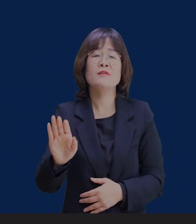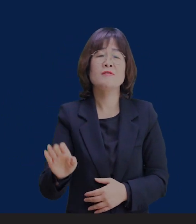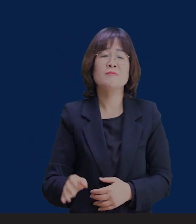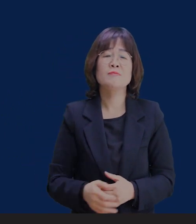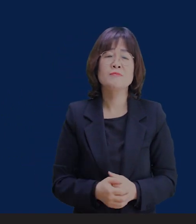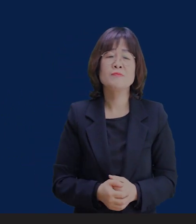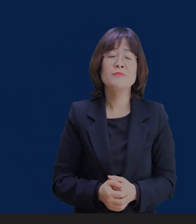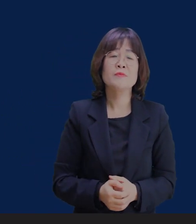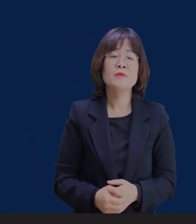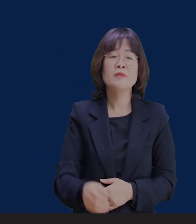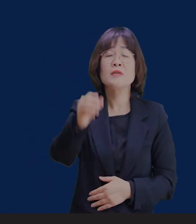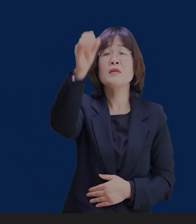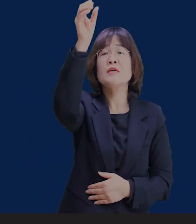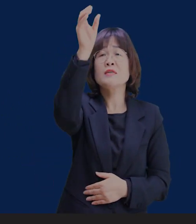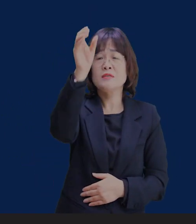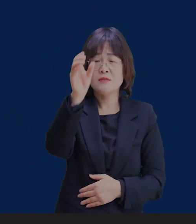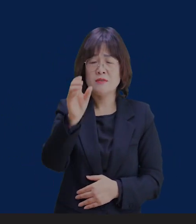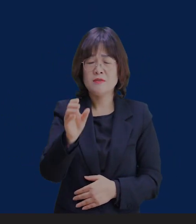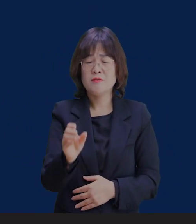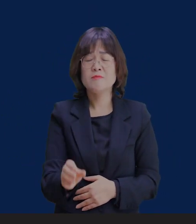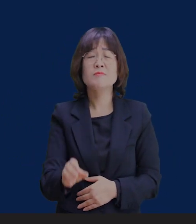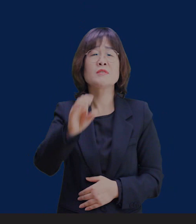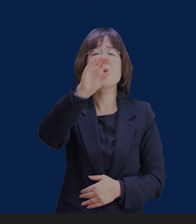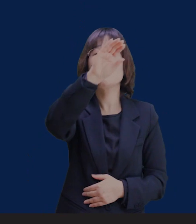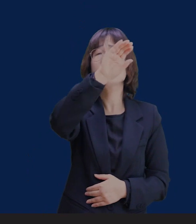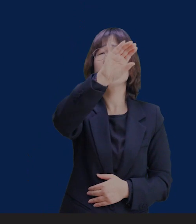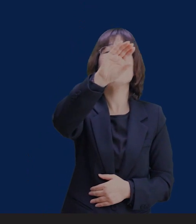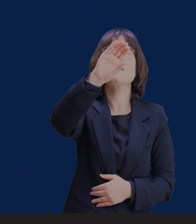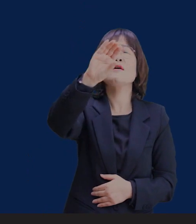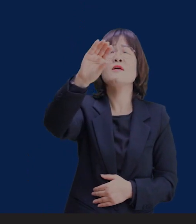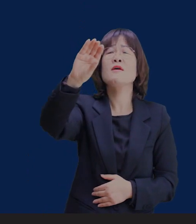있네. 네, 십자가, 십자가,